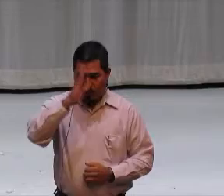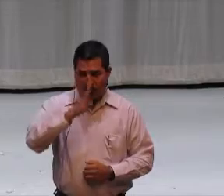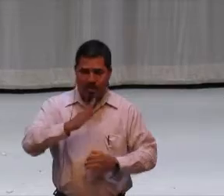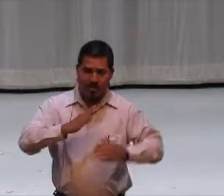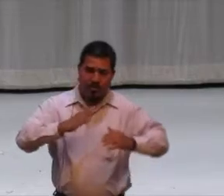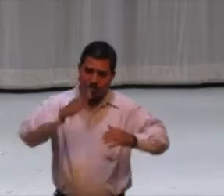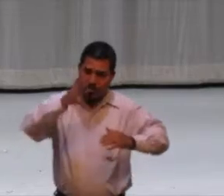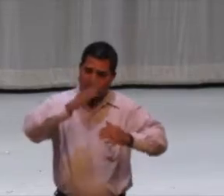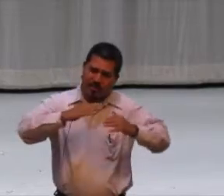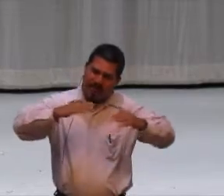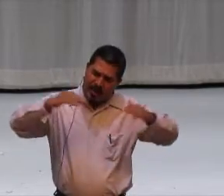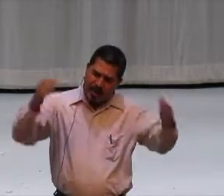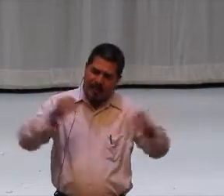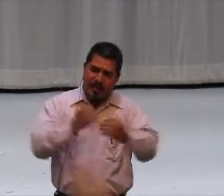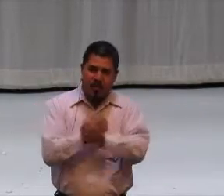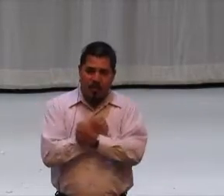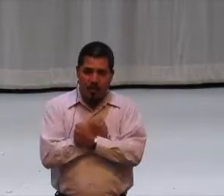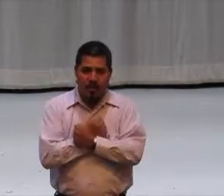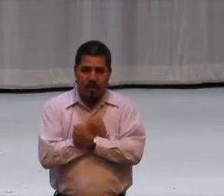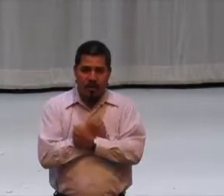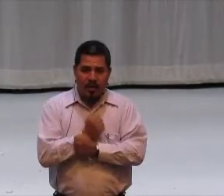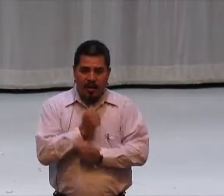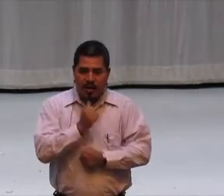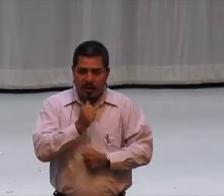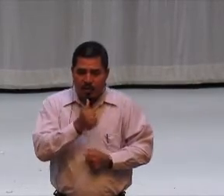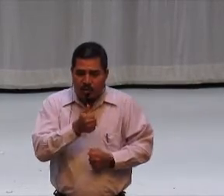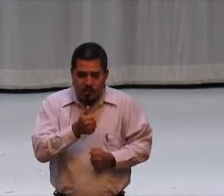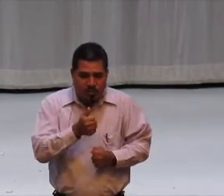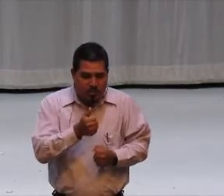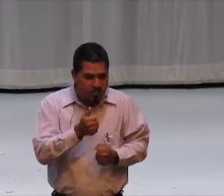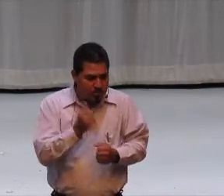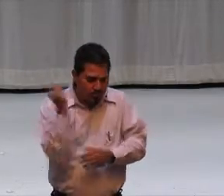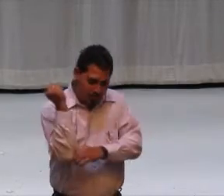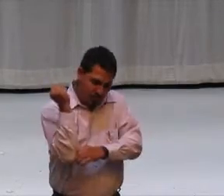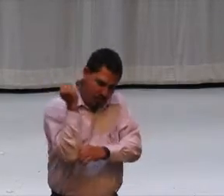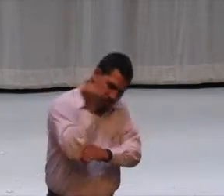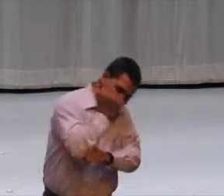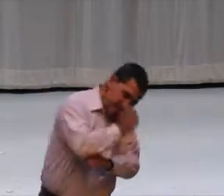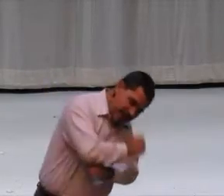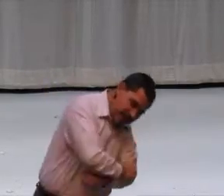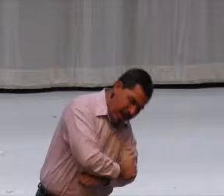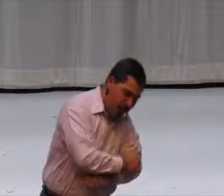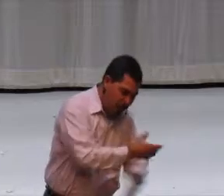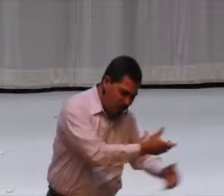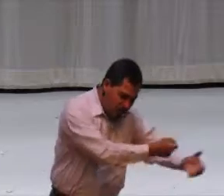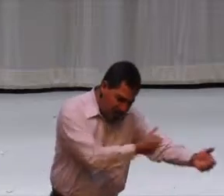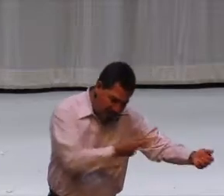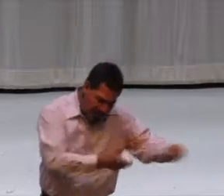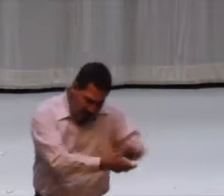Dios es un Dios tan grande de amor que no nos tuerce la mano, no nos